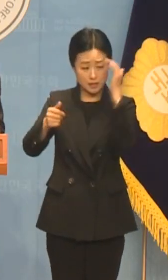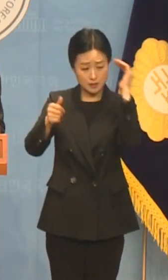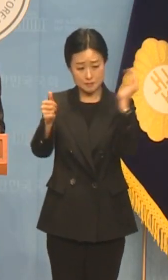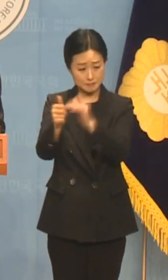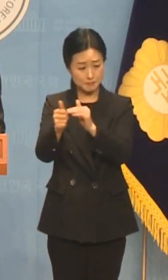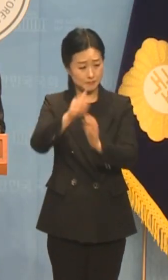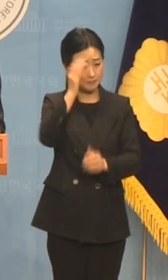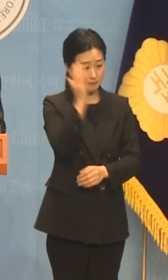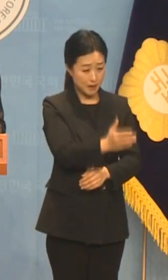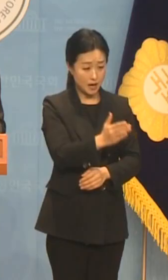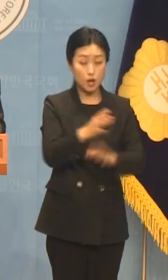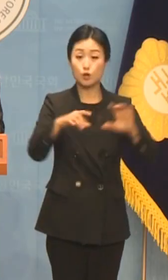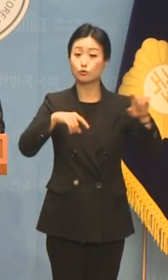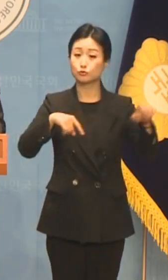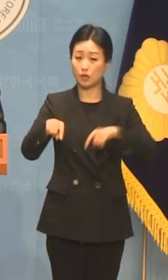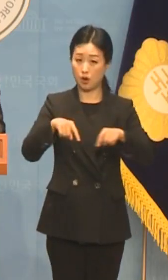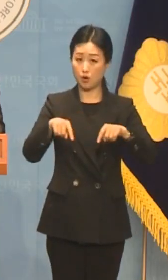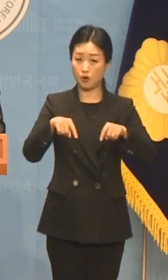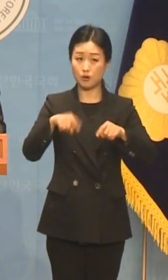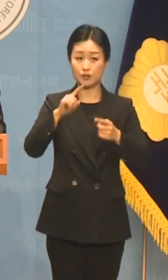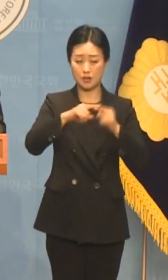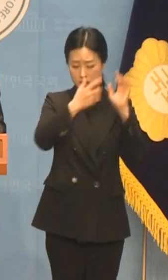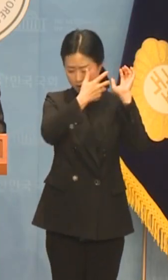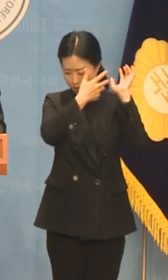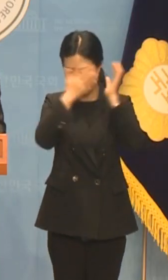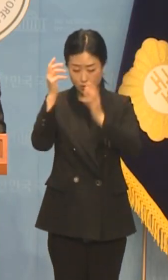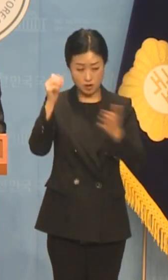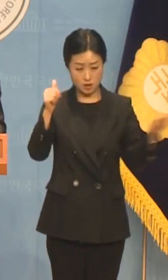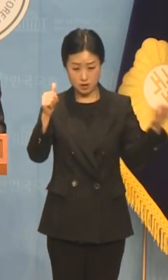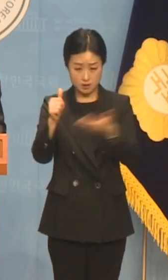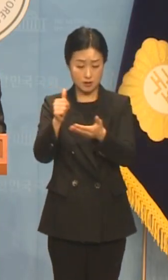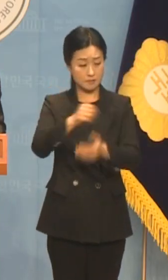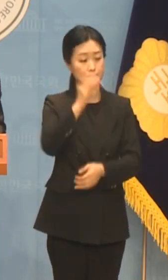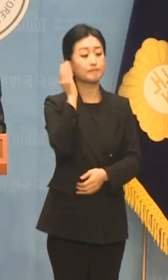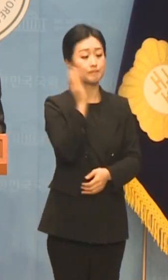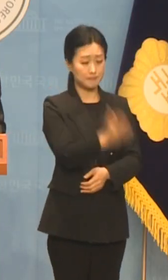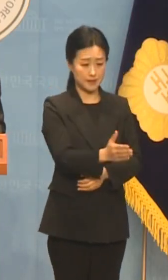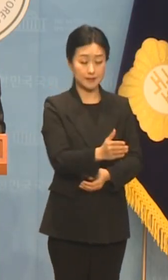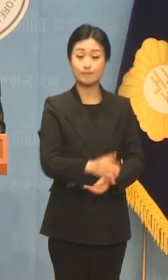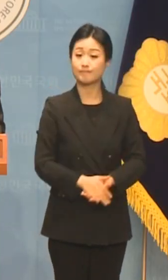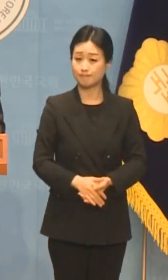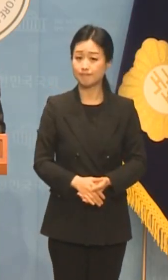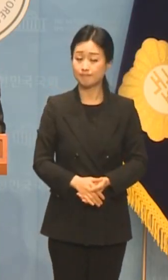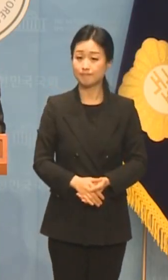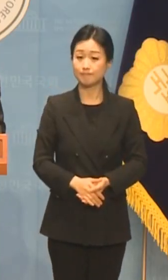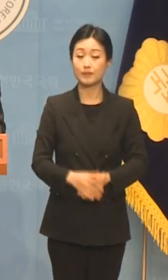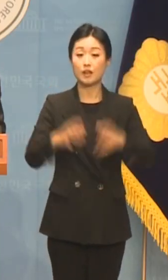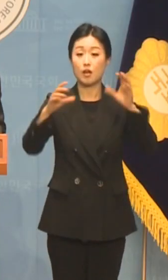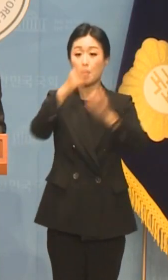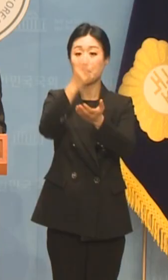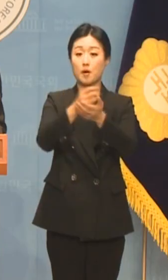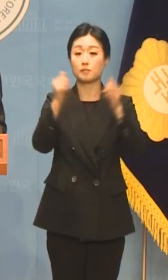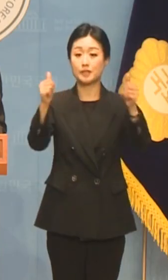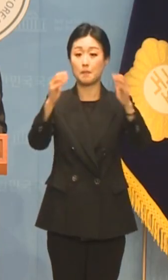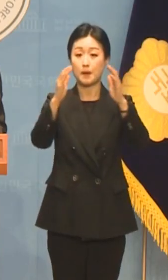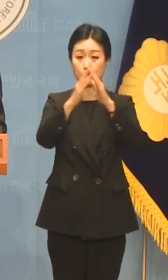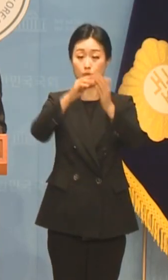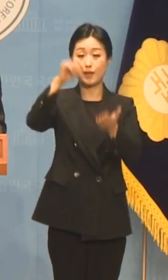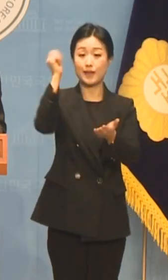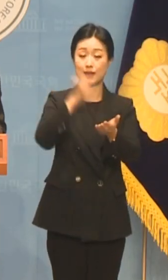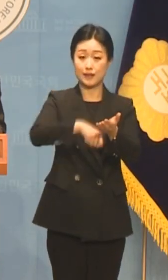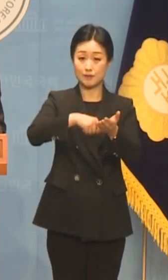압박하며 국정을 혼란에 빠뜨려서는 안 됩니다. 헌법재판소의 탄핵